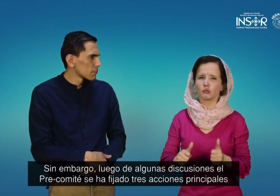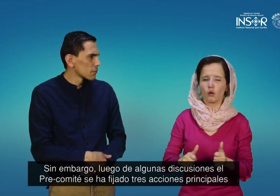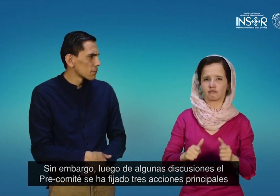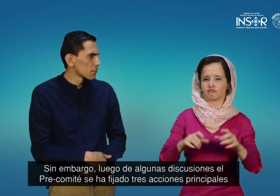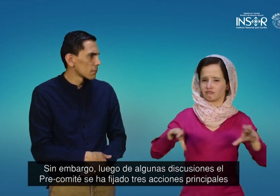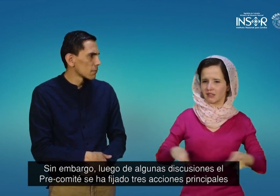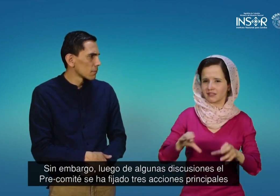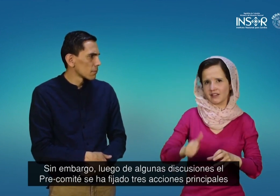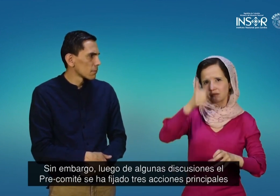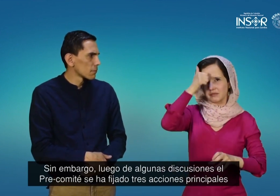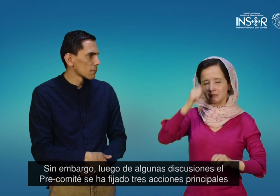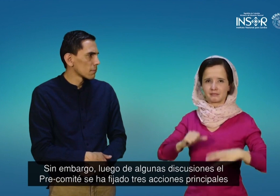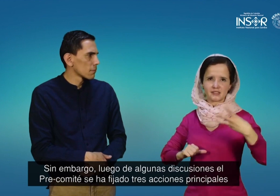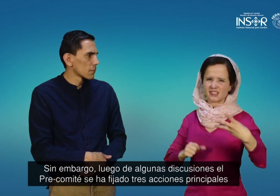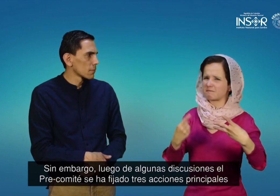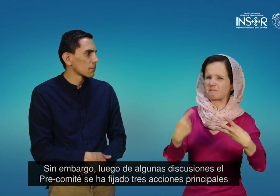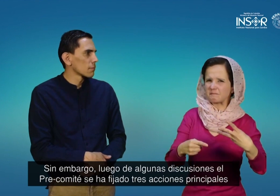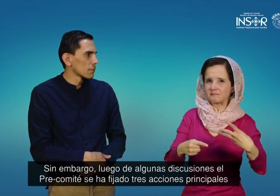principales. ¿Cuáles son?